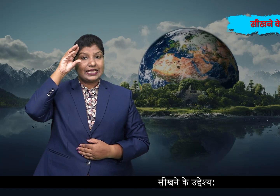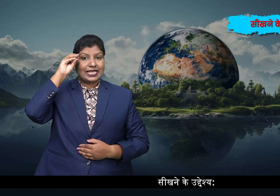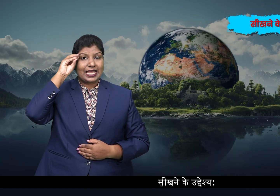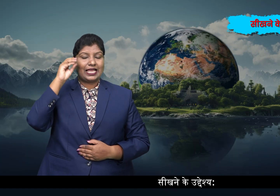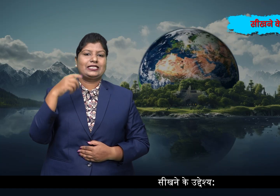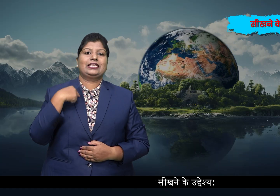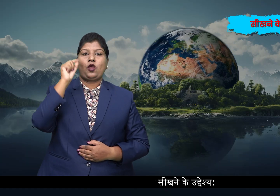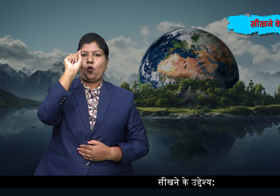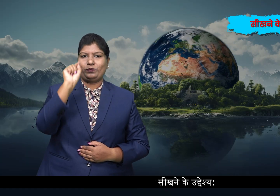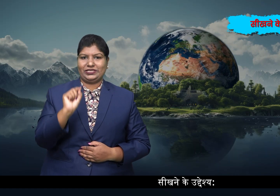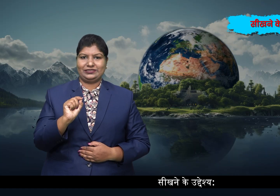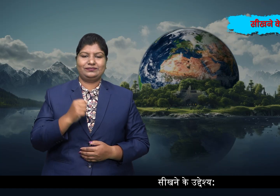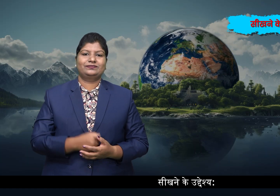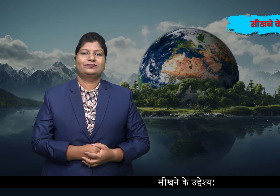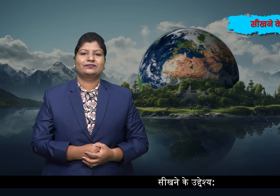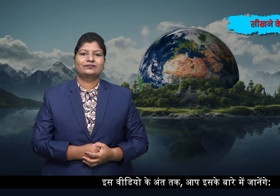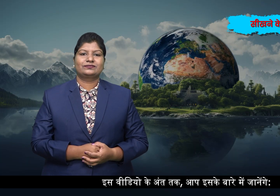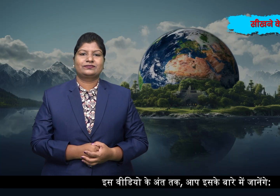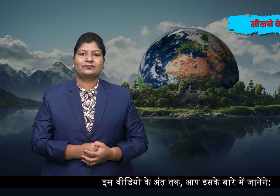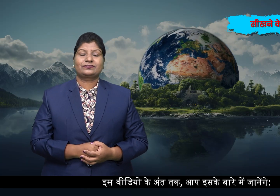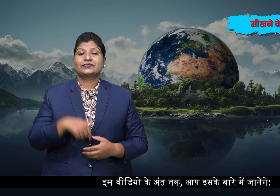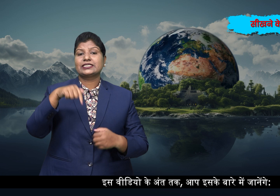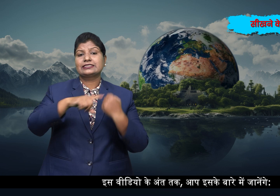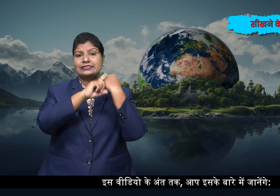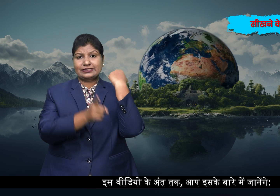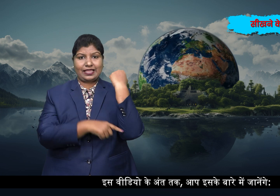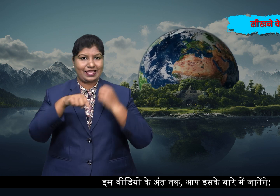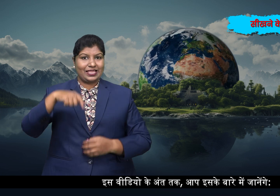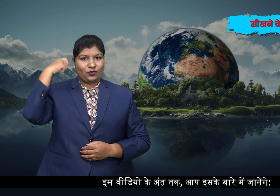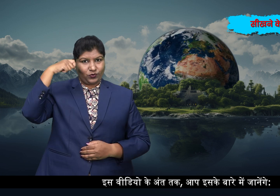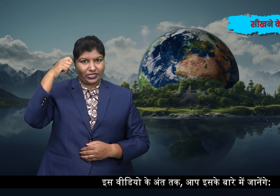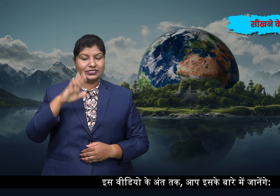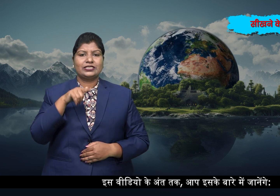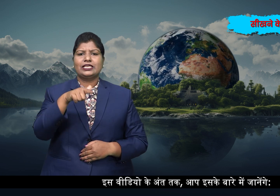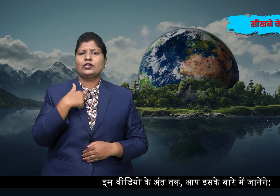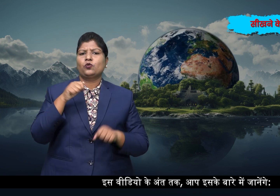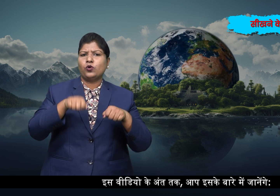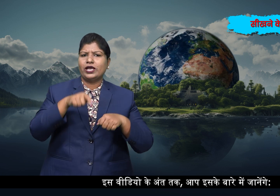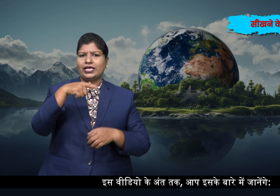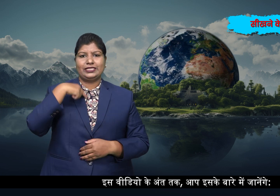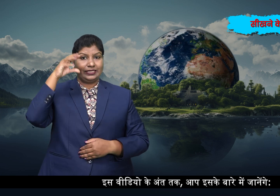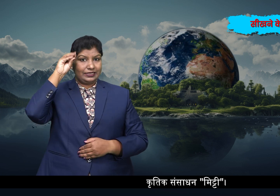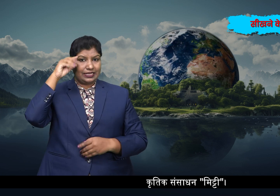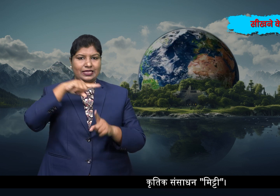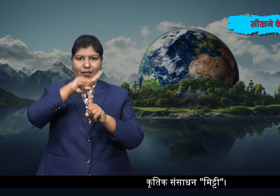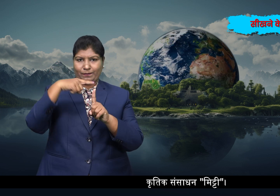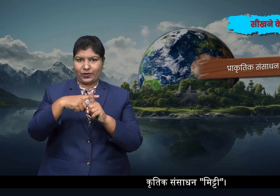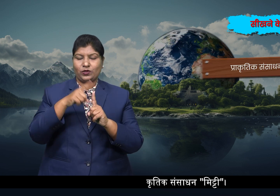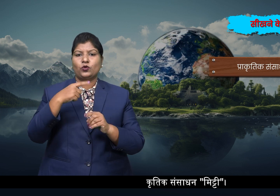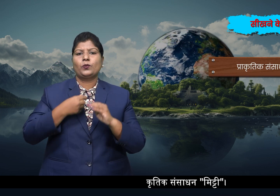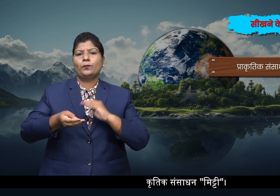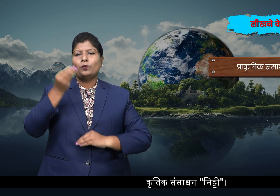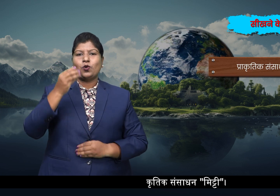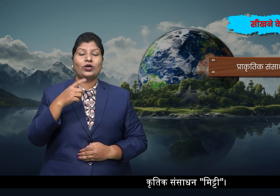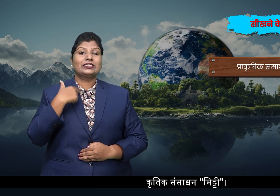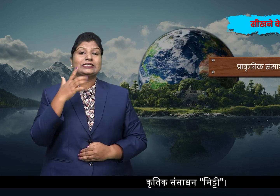सीखने के उद्देश्य। इस वीडियो के अंत तक आप इसके बारे में जानेंगे। कृत्रिम